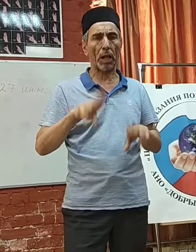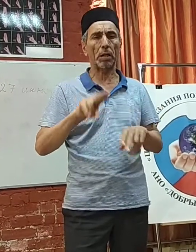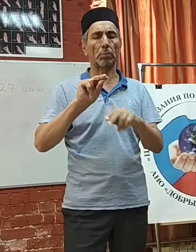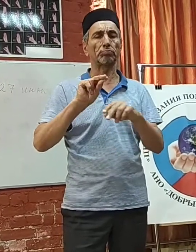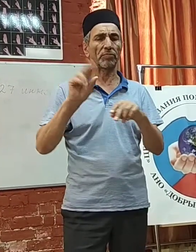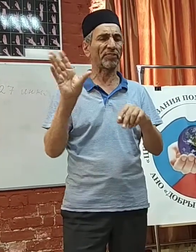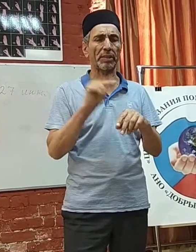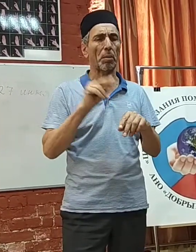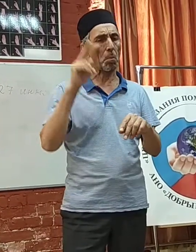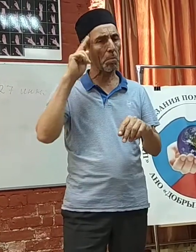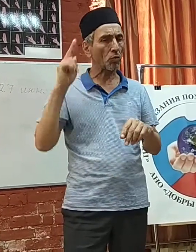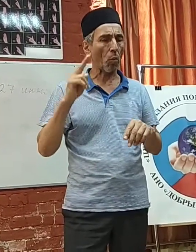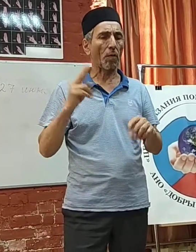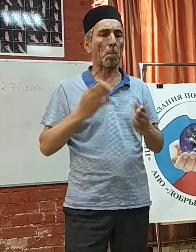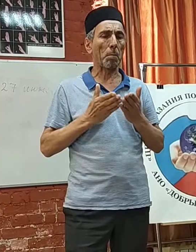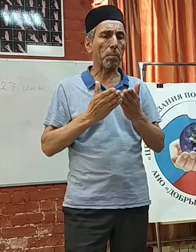пьете. Какого томатина?